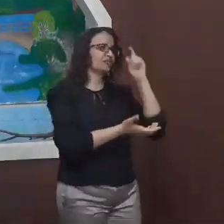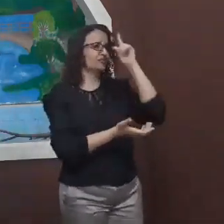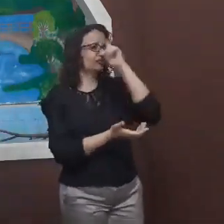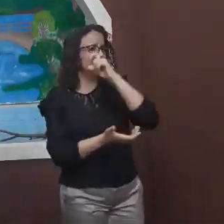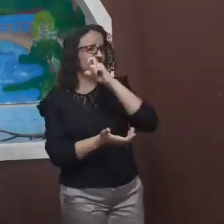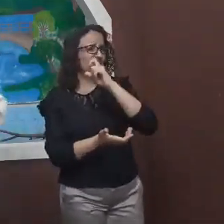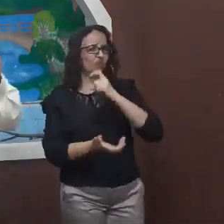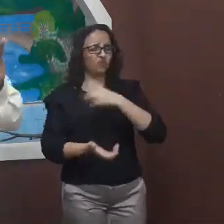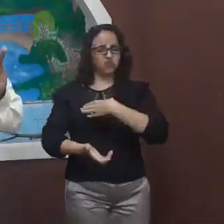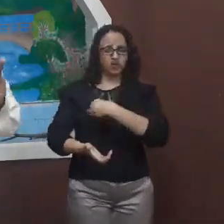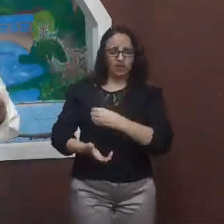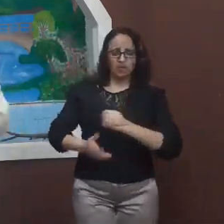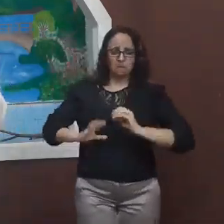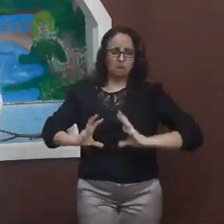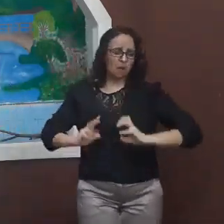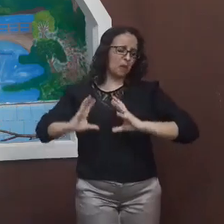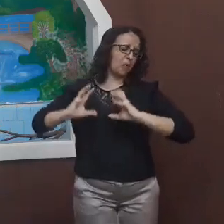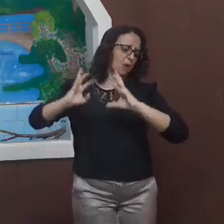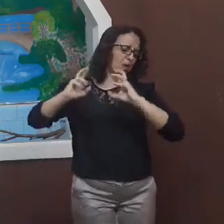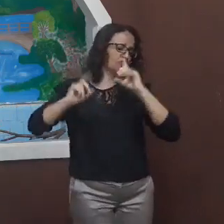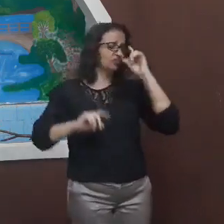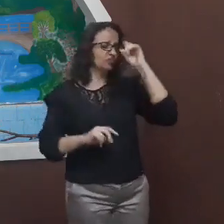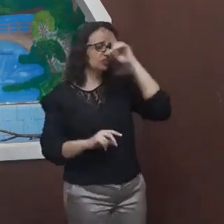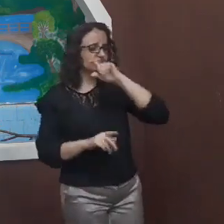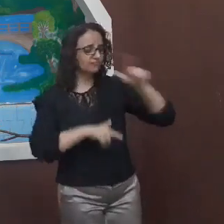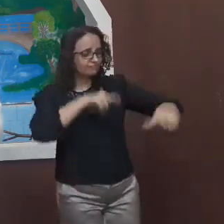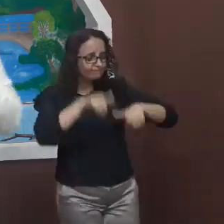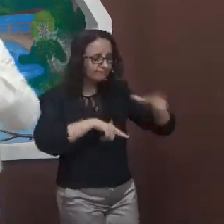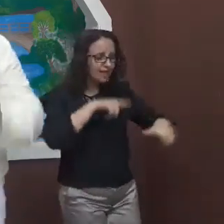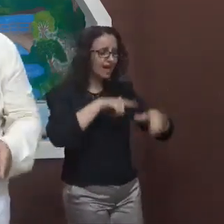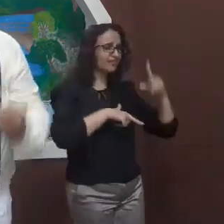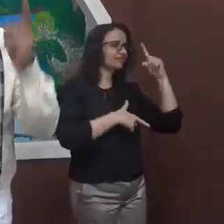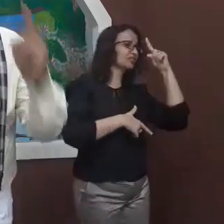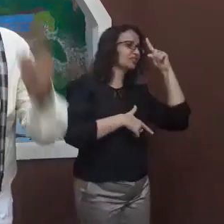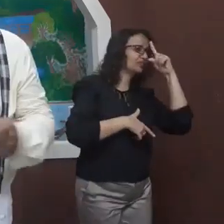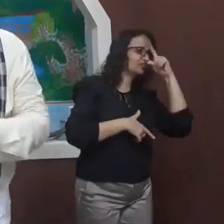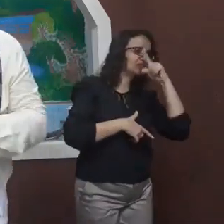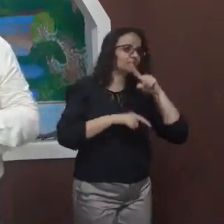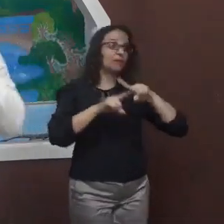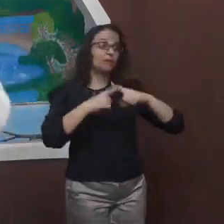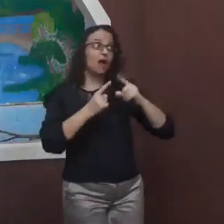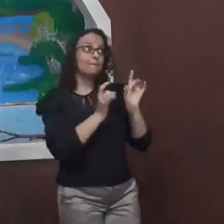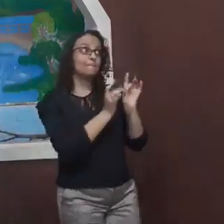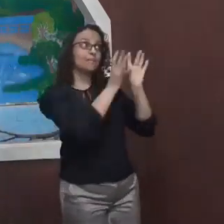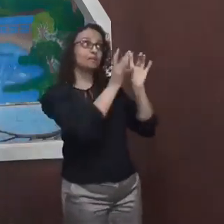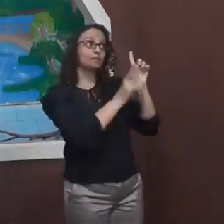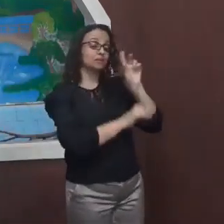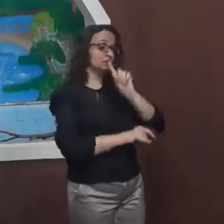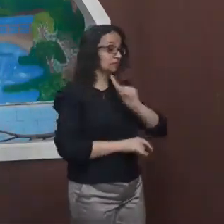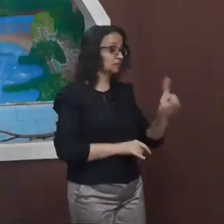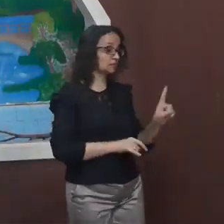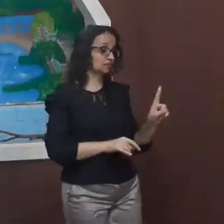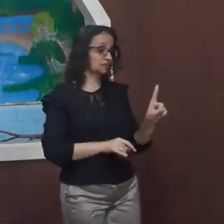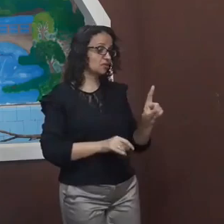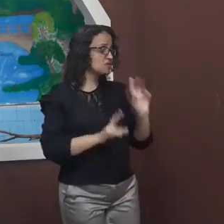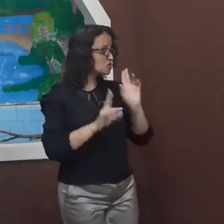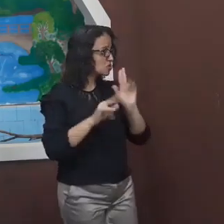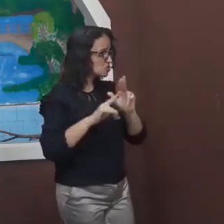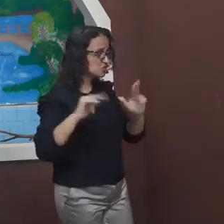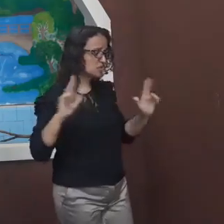eu estou passando dificuldade no trabalho. Tudo bem, não abandone o Senhor. Pastor, eu estou passando